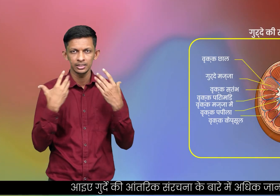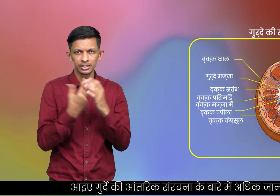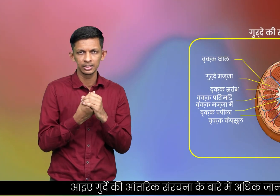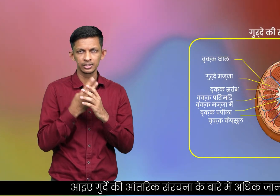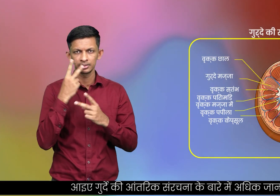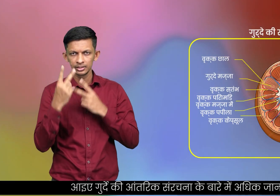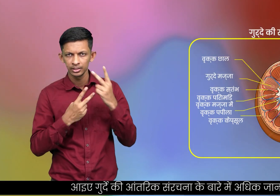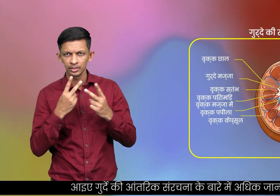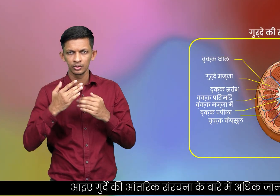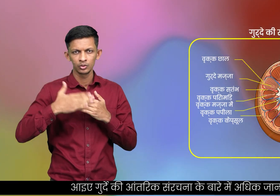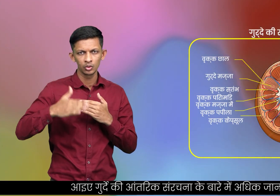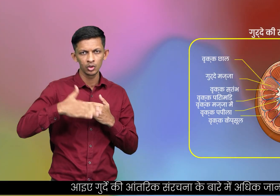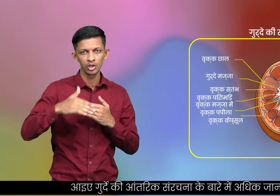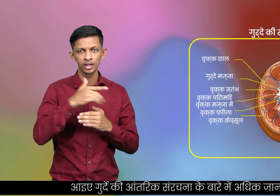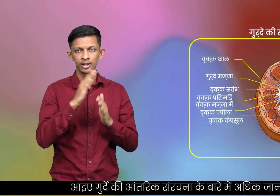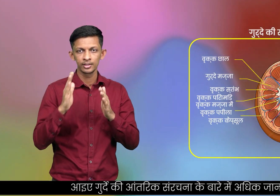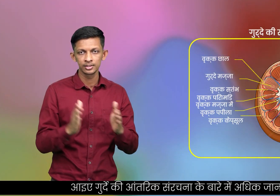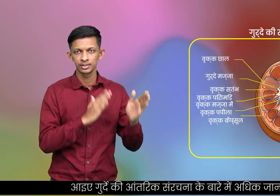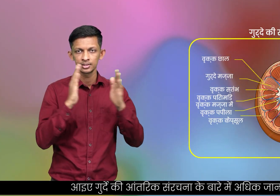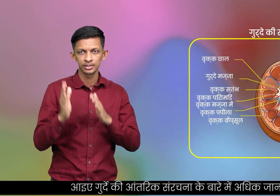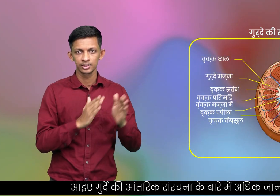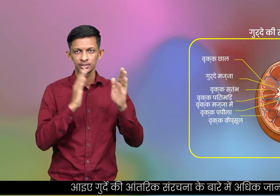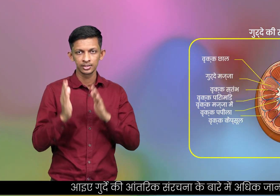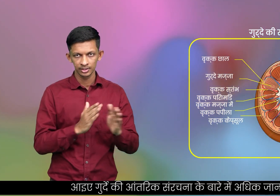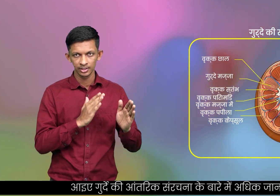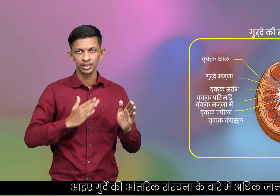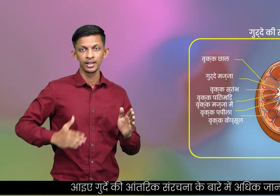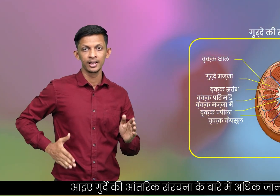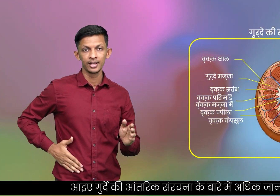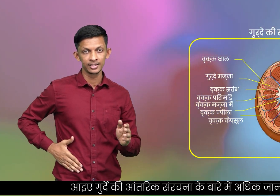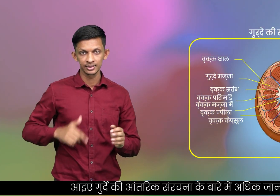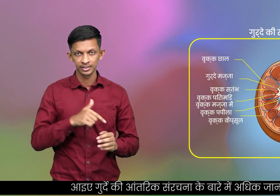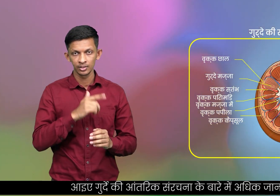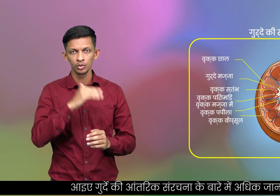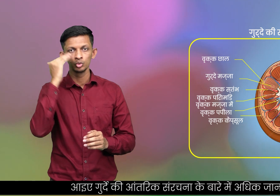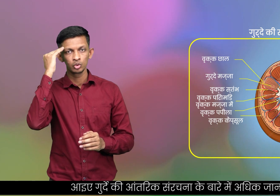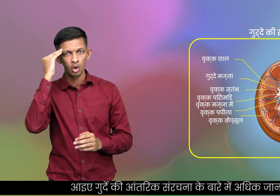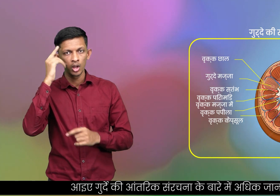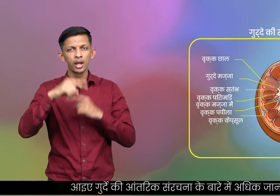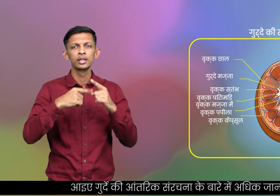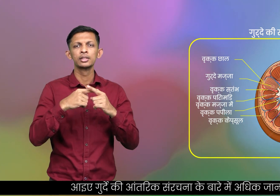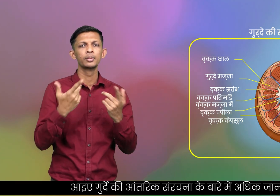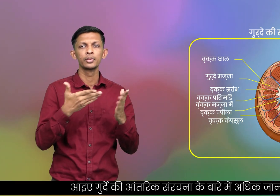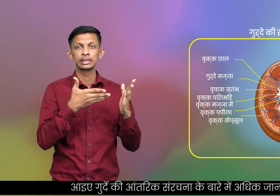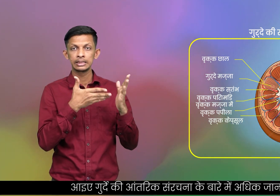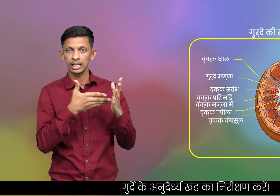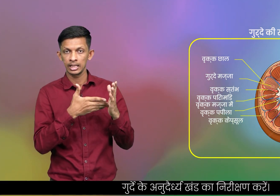आइए गुर्दे की आंतरिक संरचना के बारे में अधिक जानने के लिए गुर्दे के